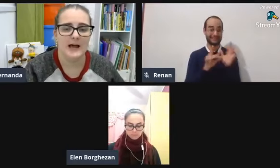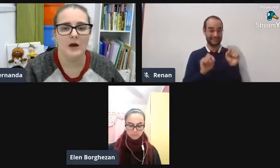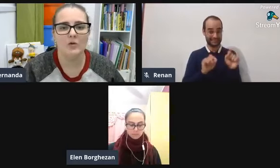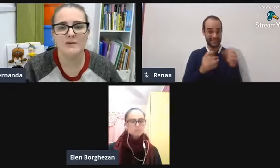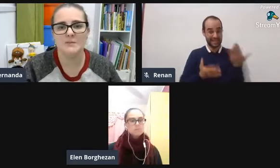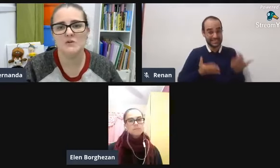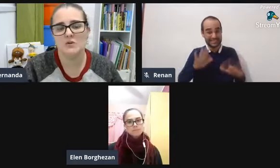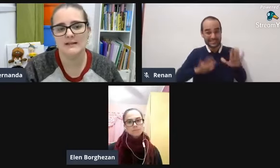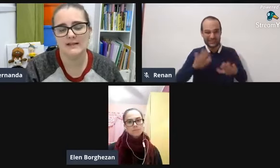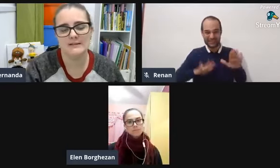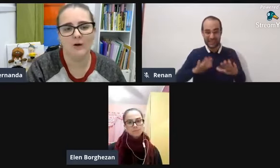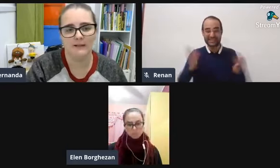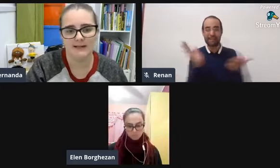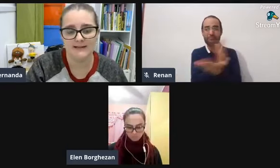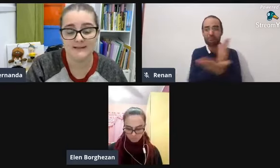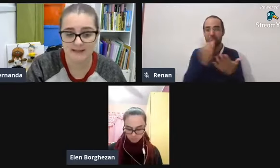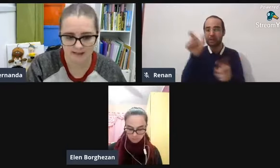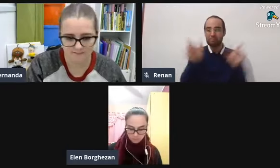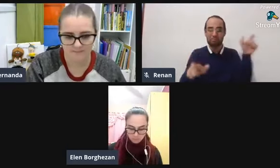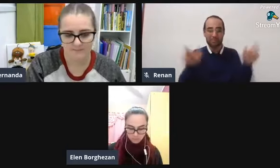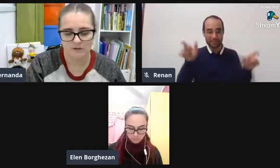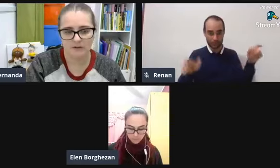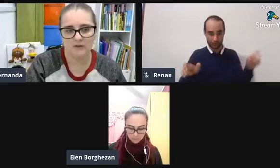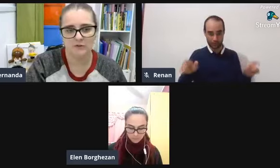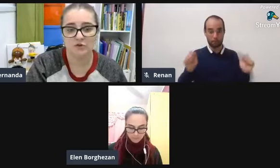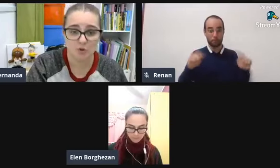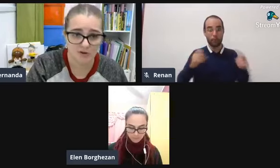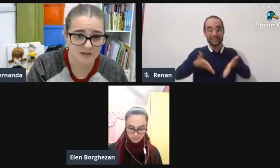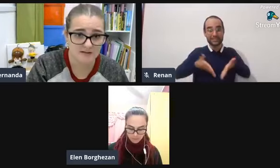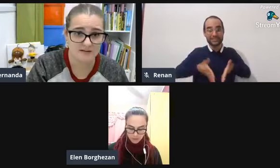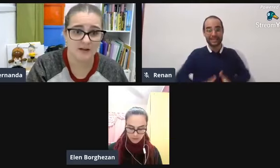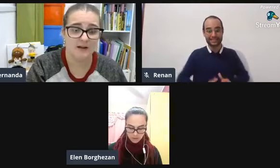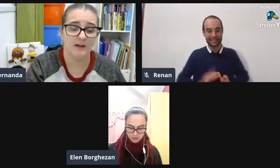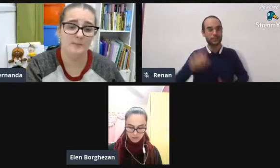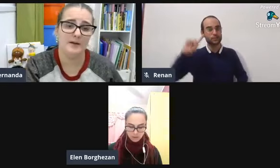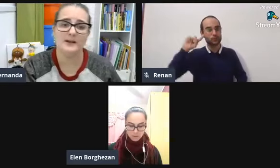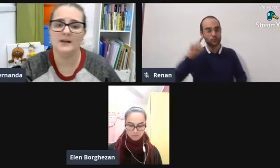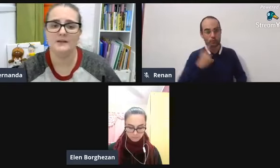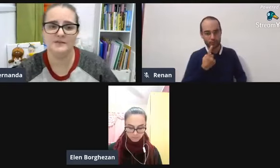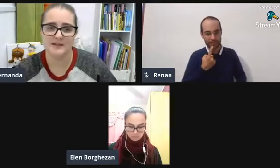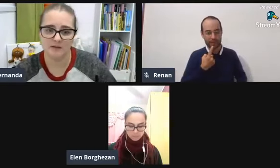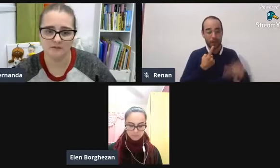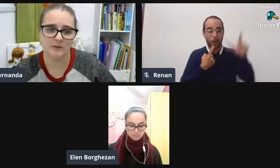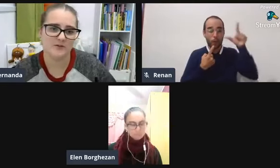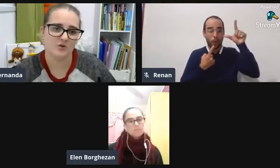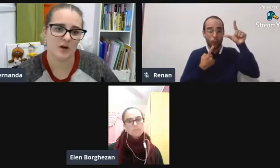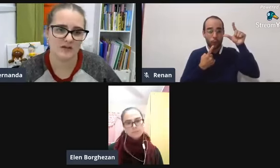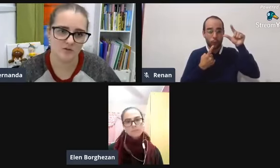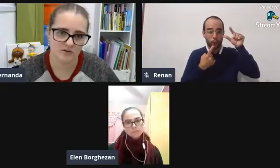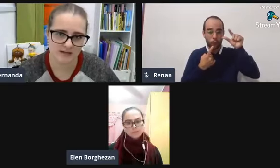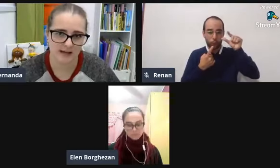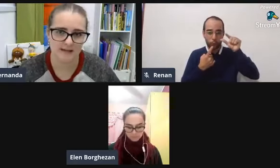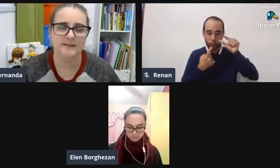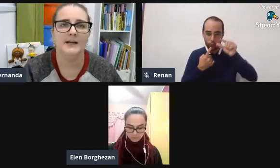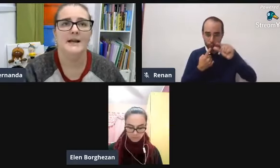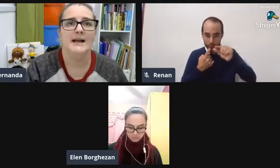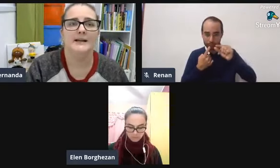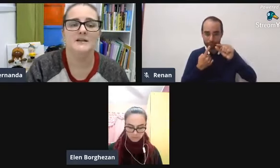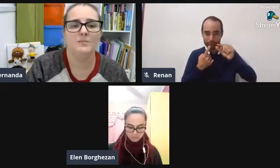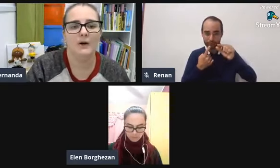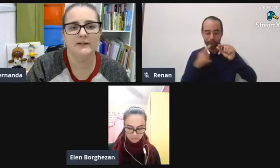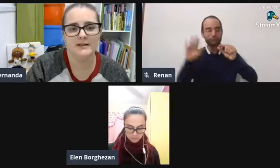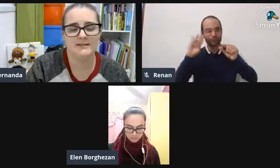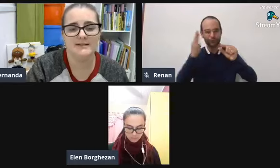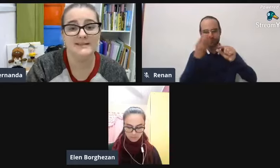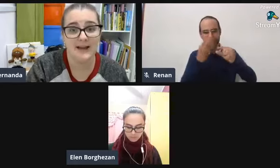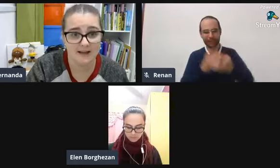porque algumas pessoas, elas podem nascer surdas e perderem a visão, então se tornar surdo-cega.